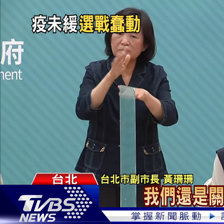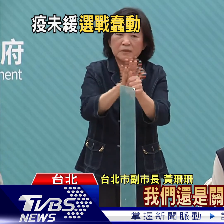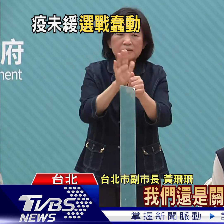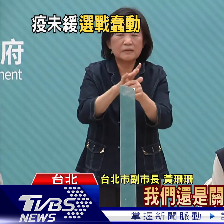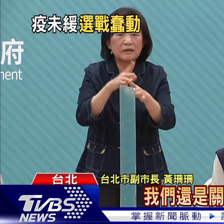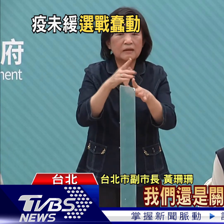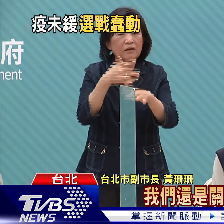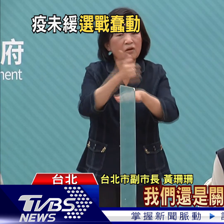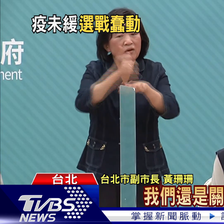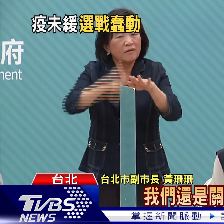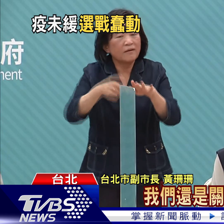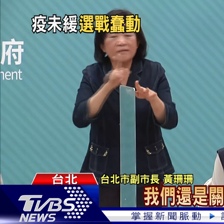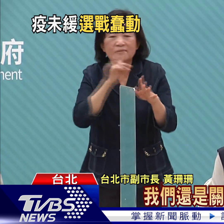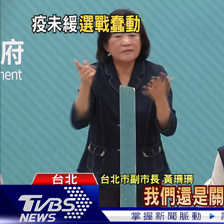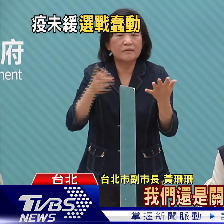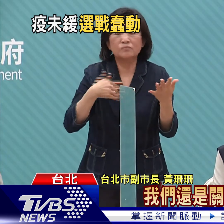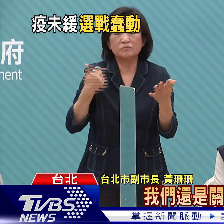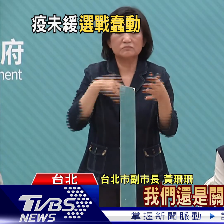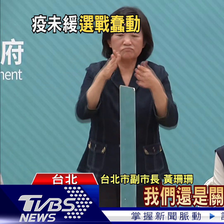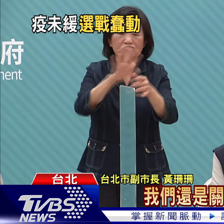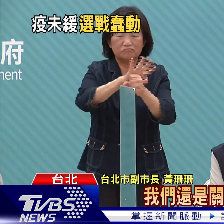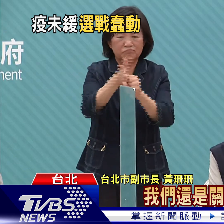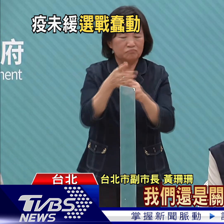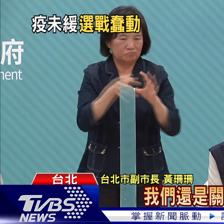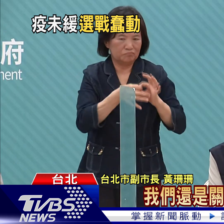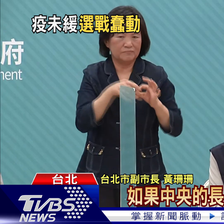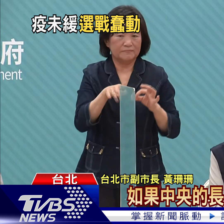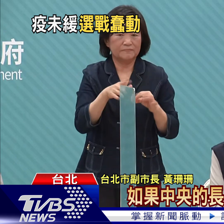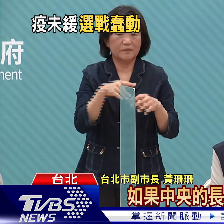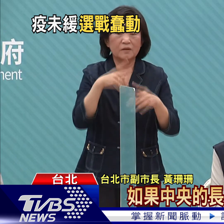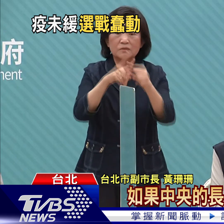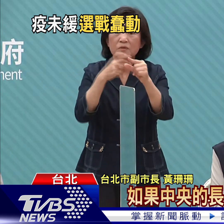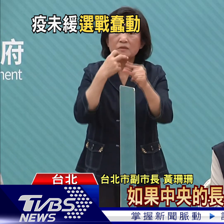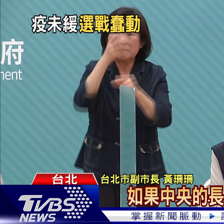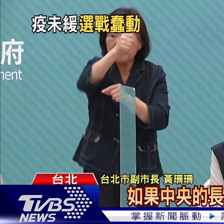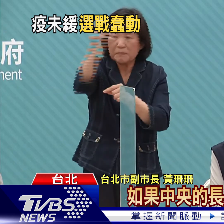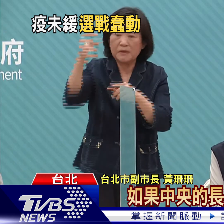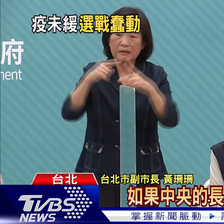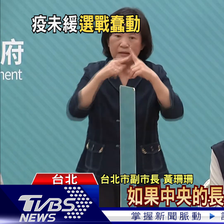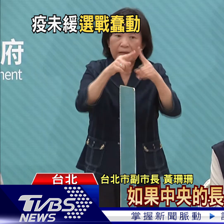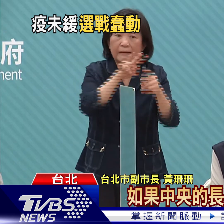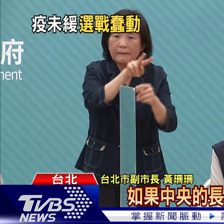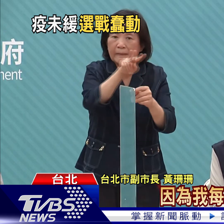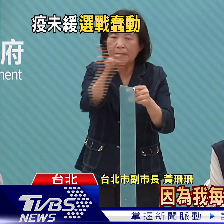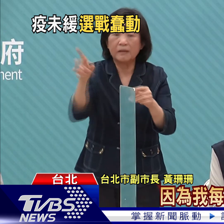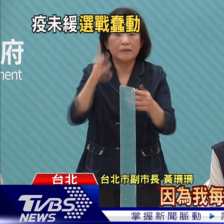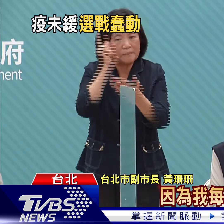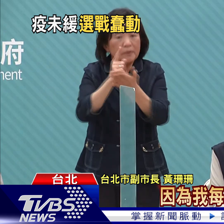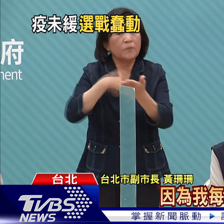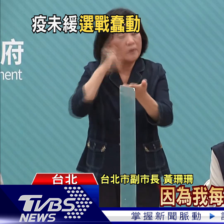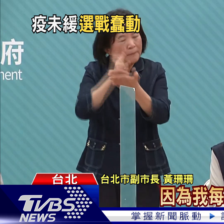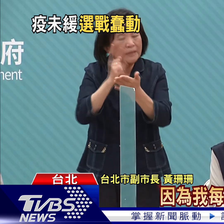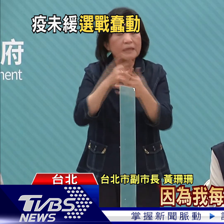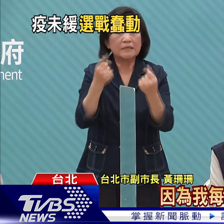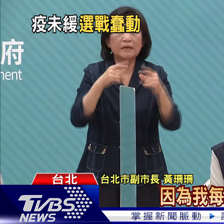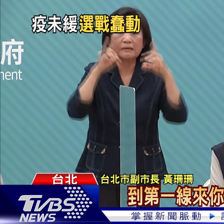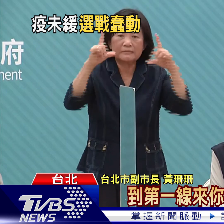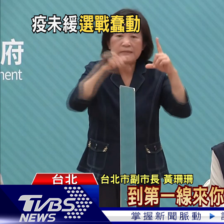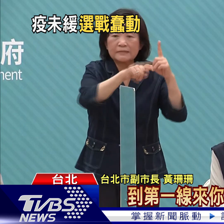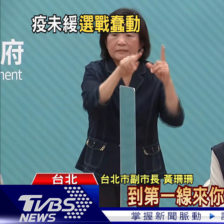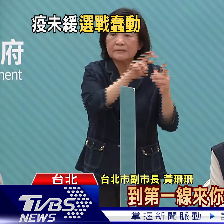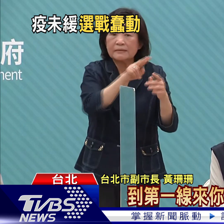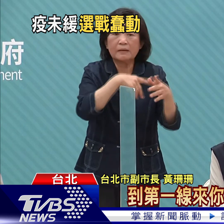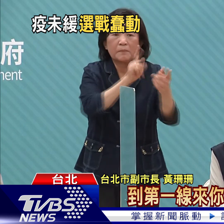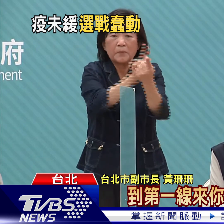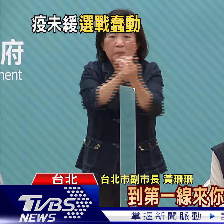还是关心每一天的疫情。如果中央的长官可以到第一线来，因为我每天都在第一线，你到第一